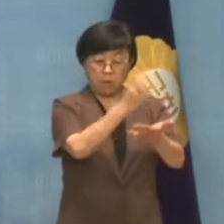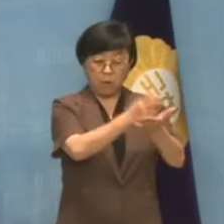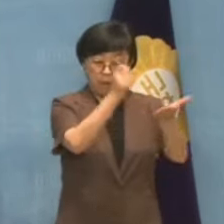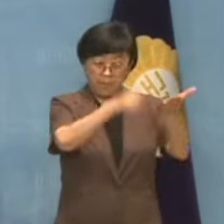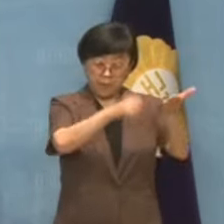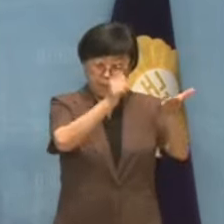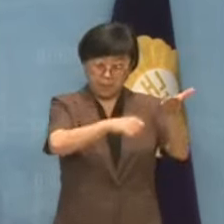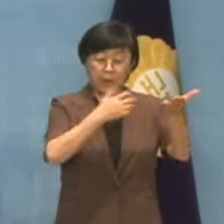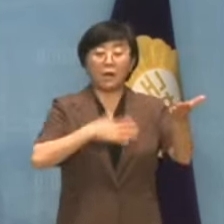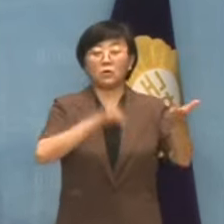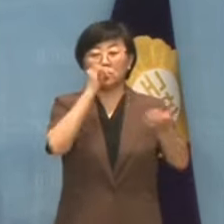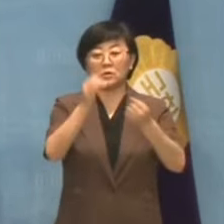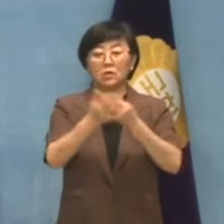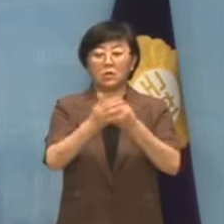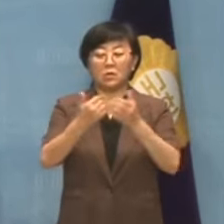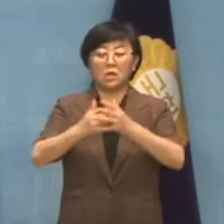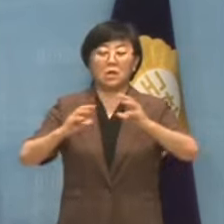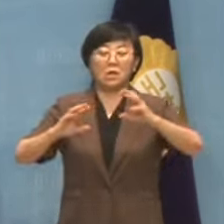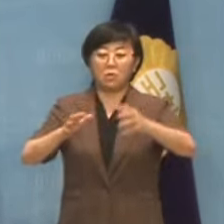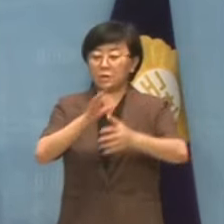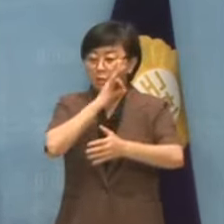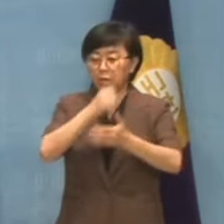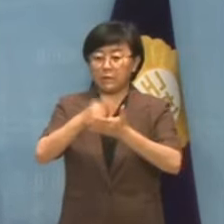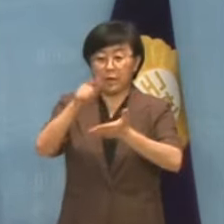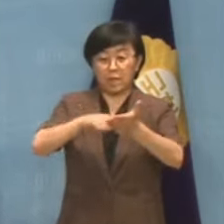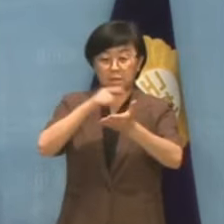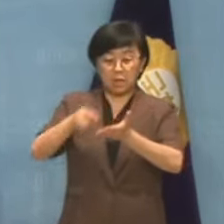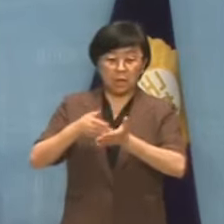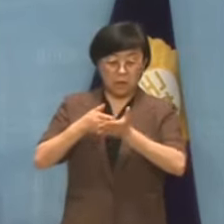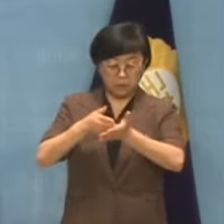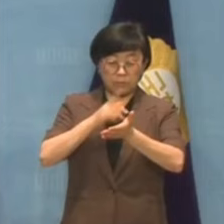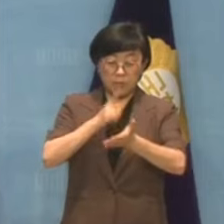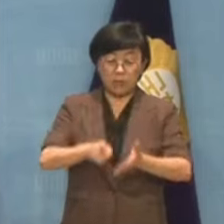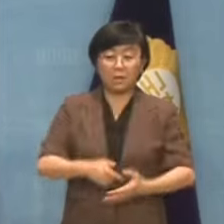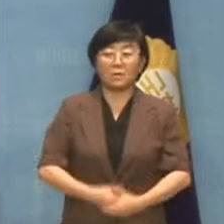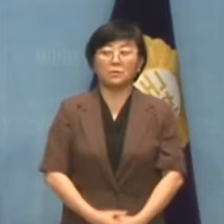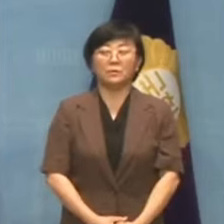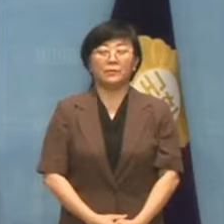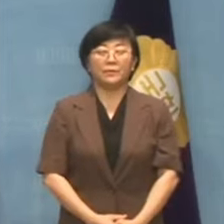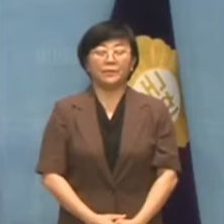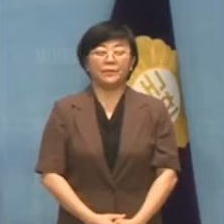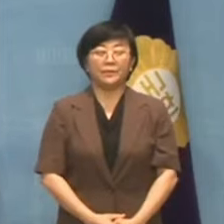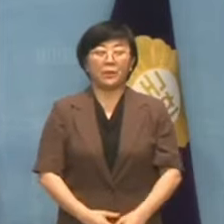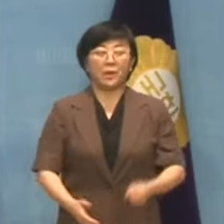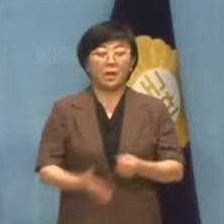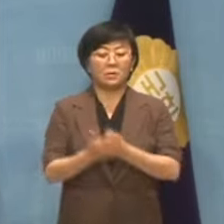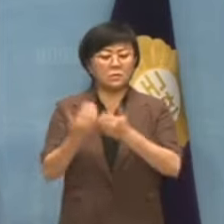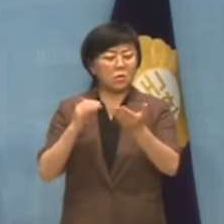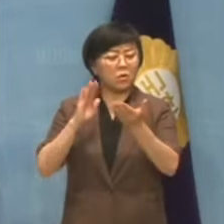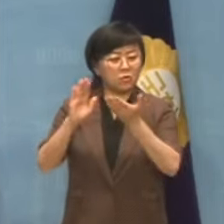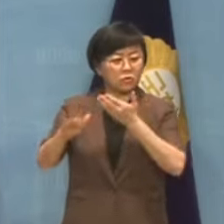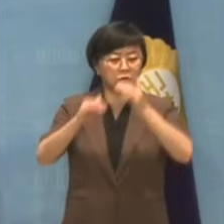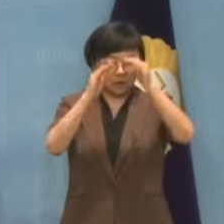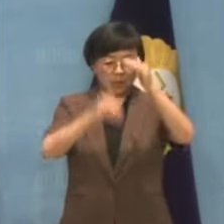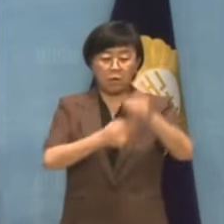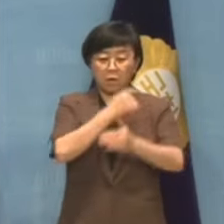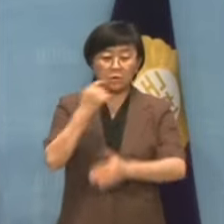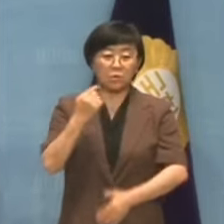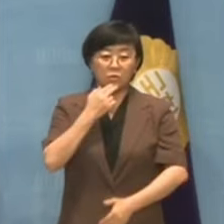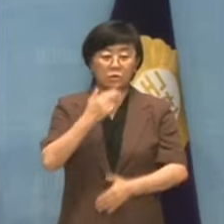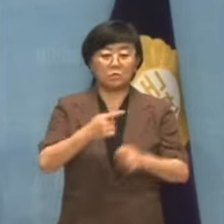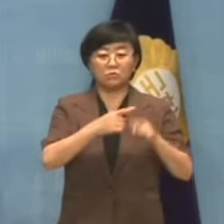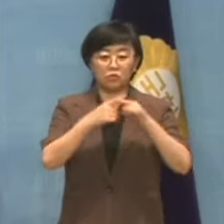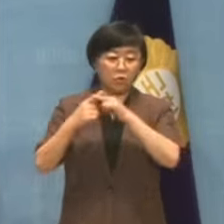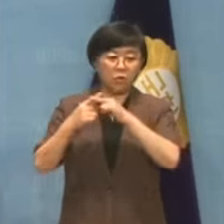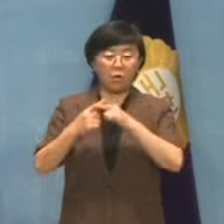판결을 알고도 굴욕적 배상안을 강요한 것입니까? 아니면 전후 사정을 파악하지도 않고